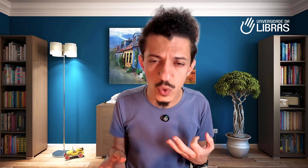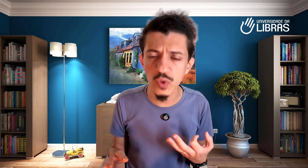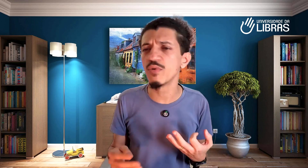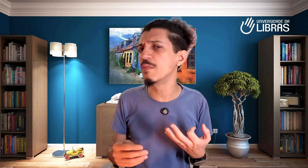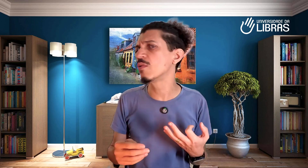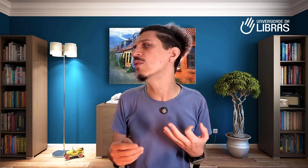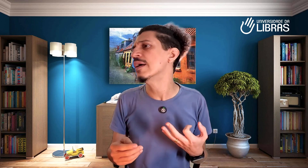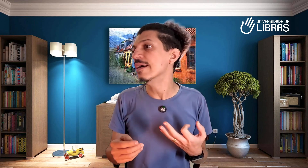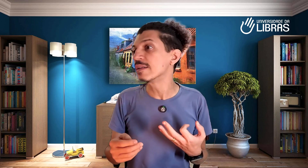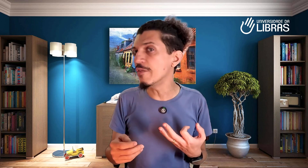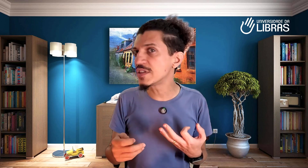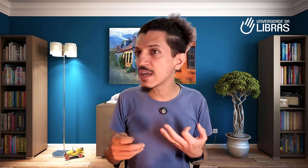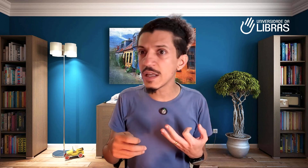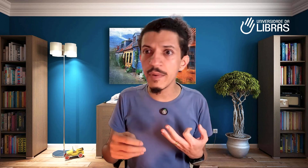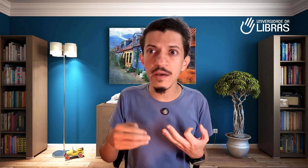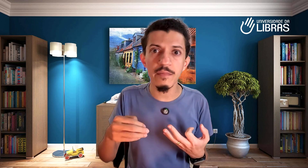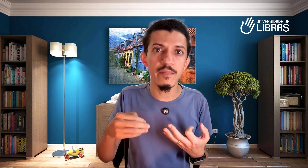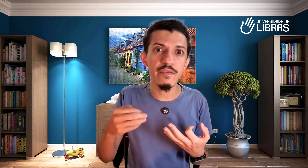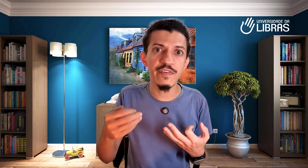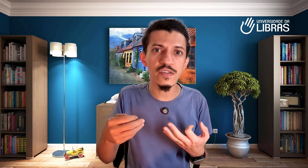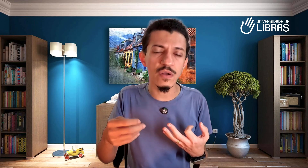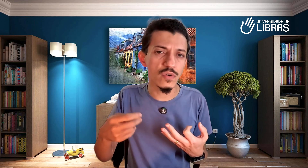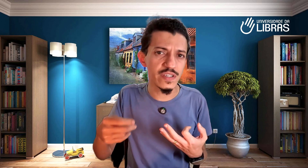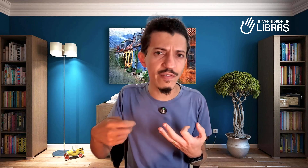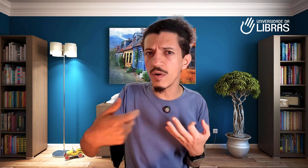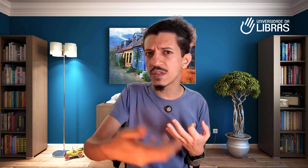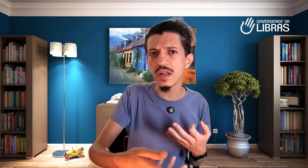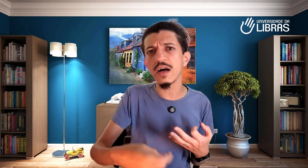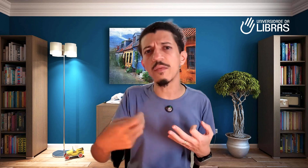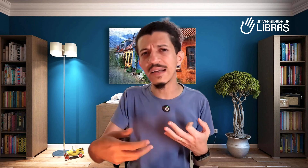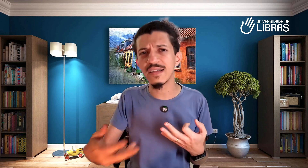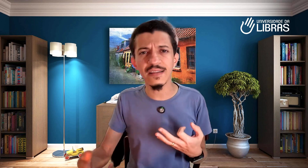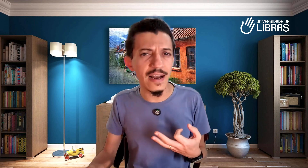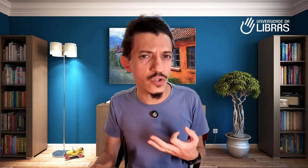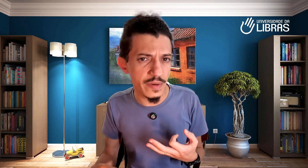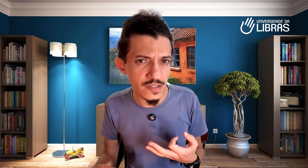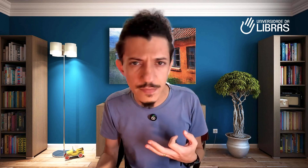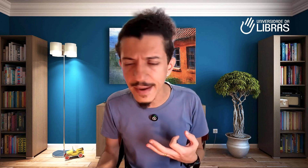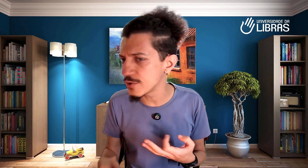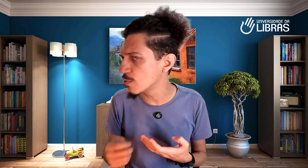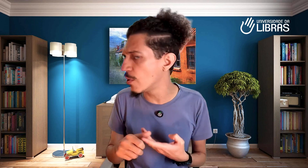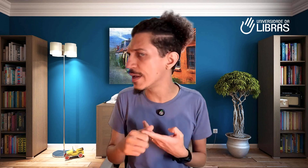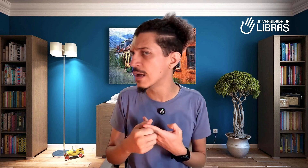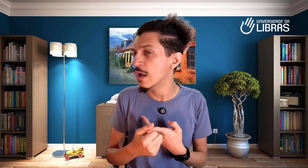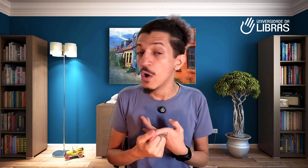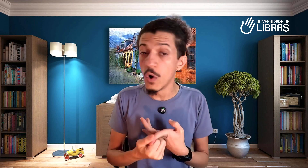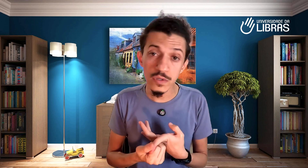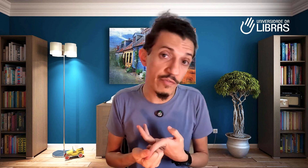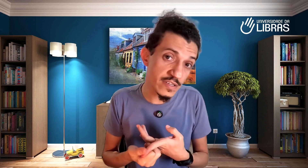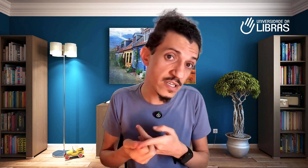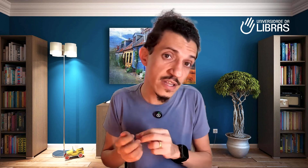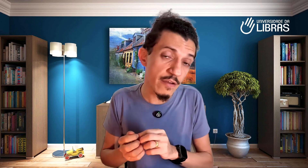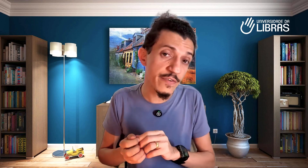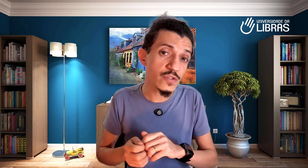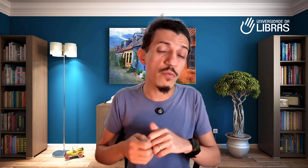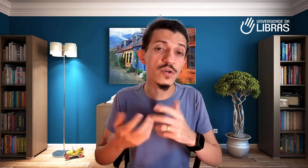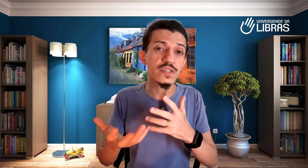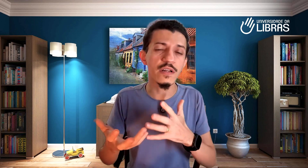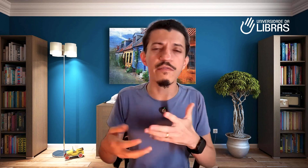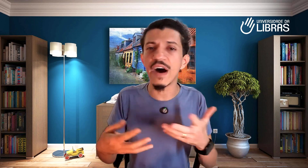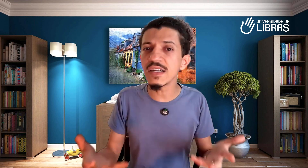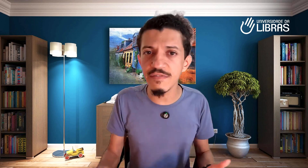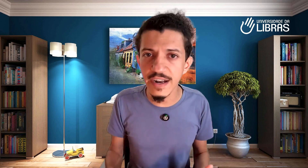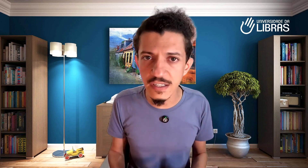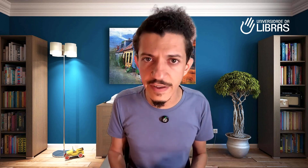de concurso público. Talvez você já tenha me visto, inclusive, mostrando mais detalhes sobre esses bastidores, ou talvez você já tenha visto eu